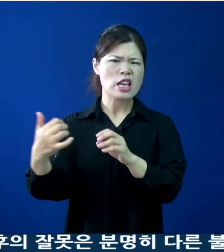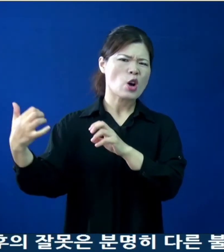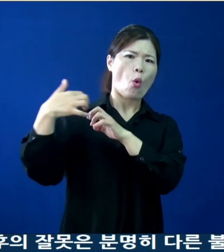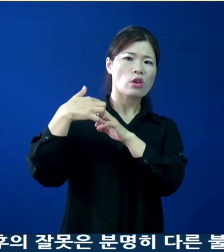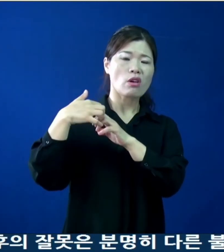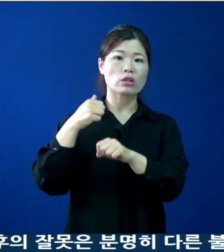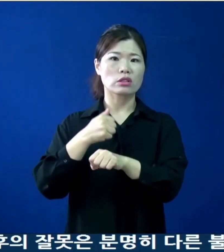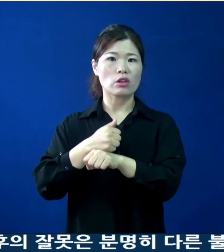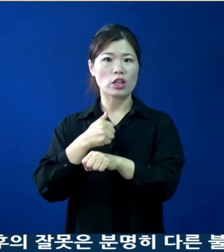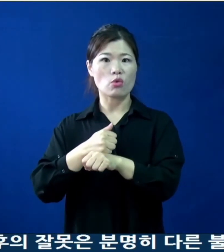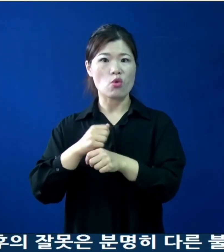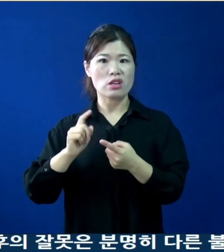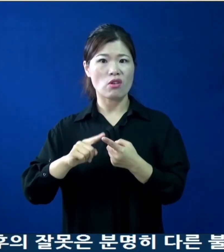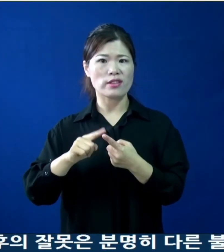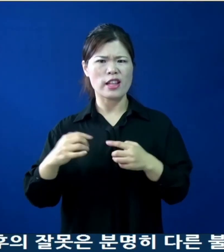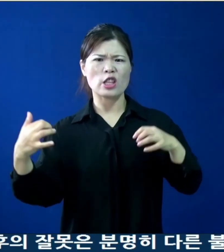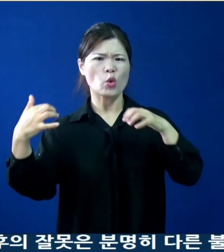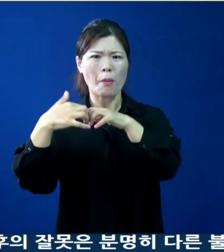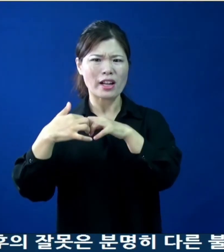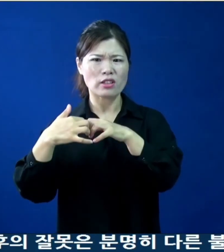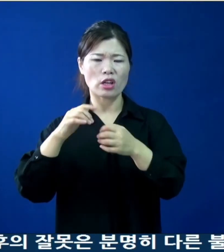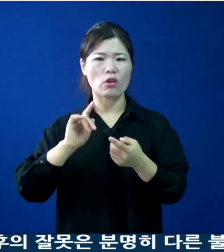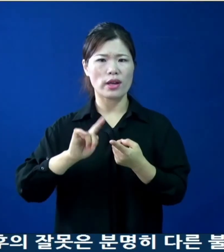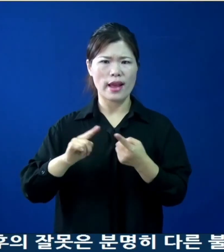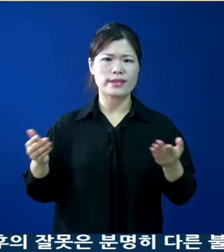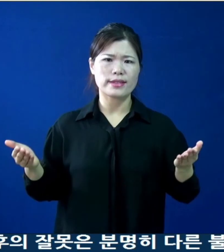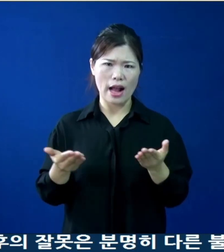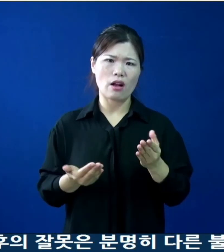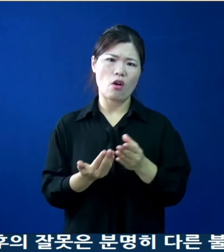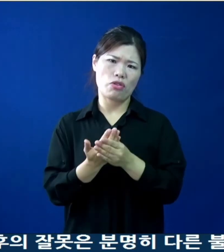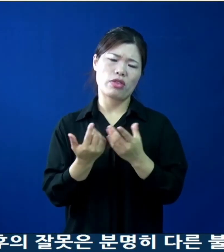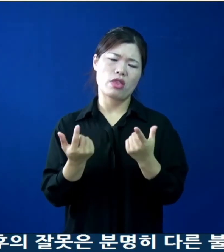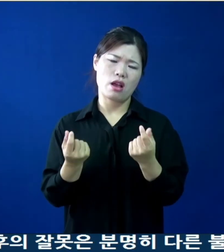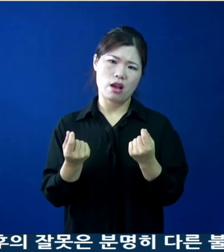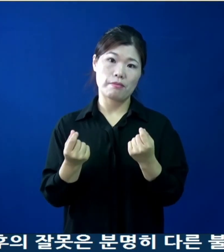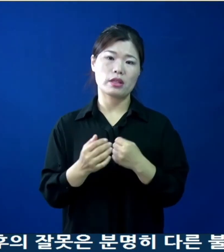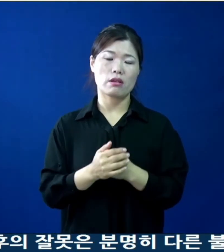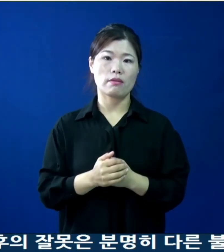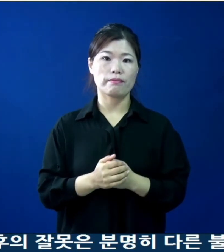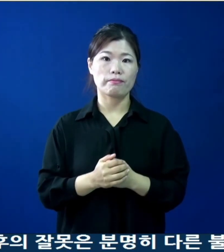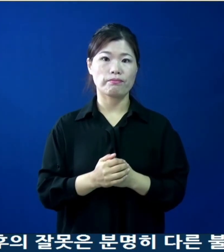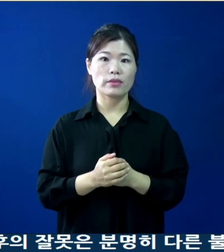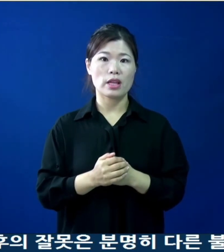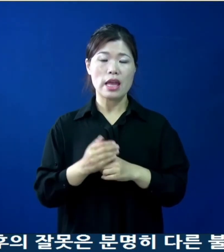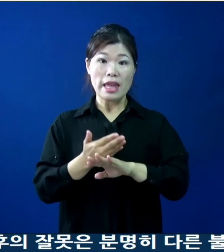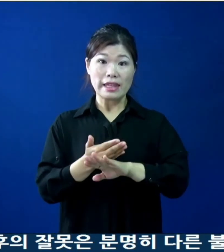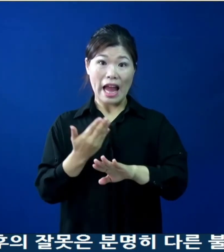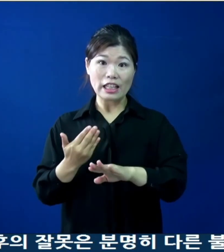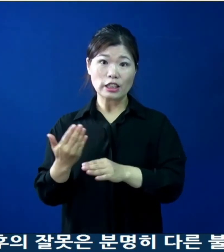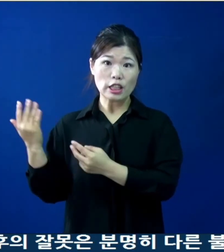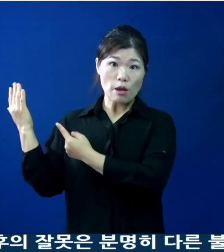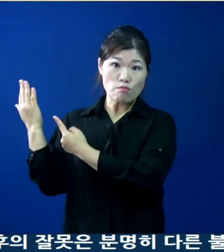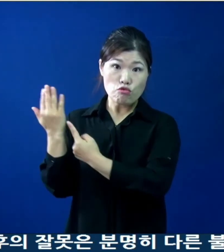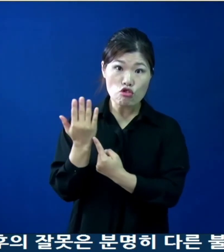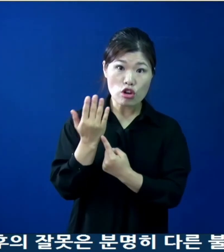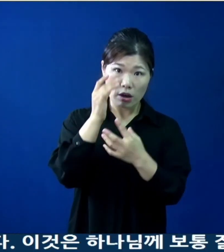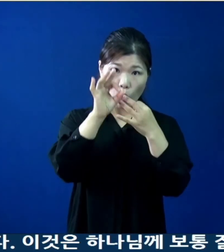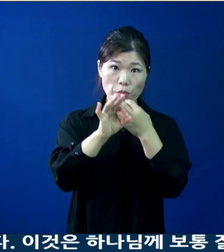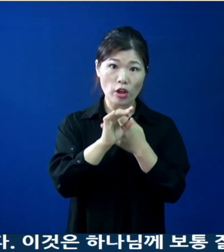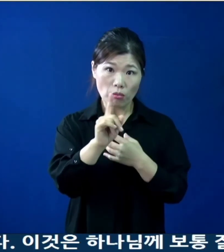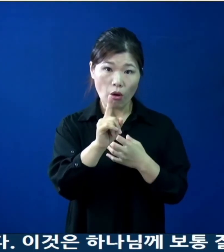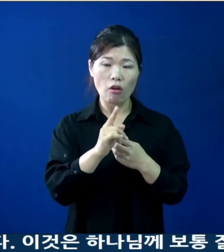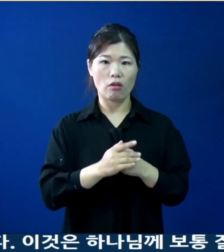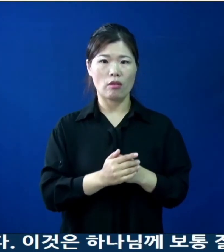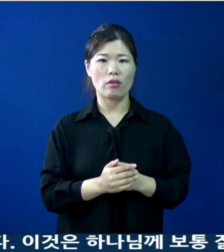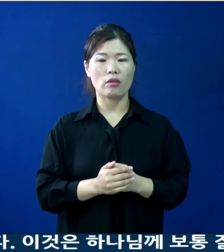공격적이며 도발적인 사건이었다. 성경이 이렇게 얘기를 합니다. 다른 불이란 말을 어원적으로 살펴보면